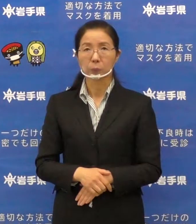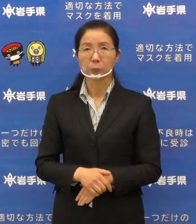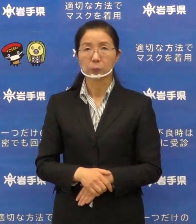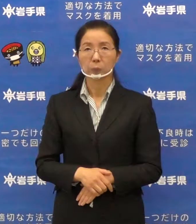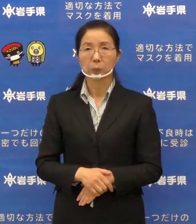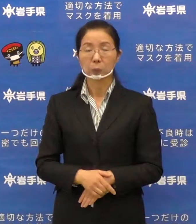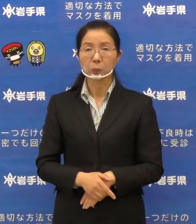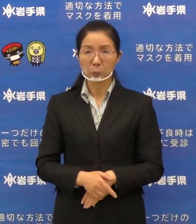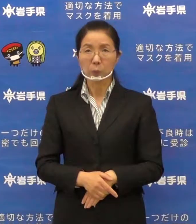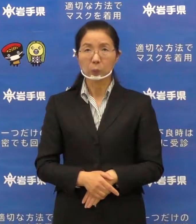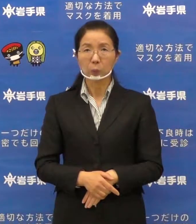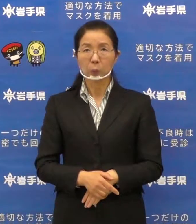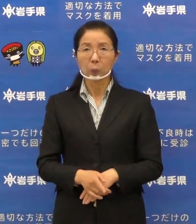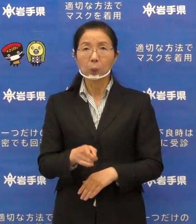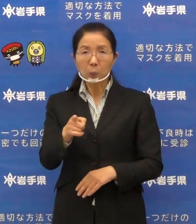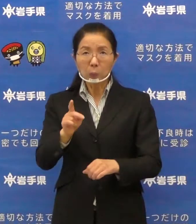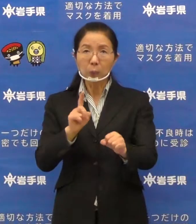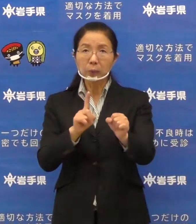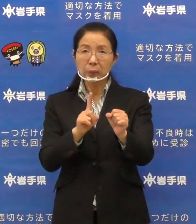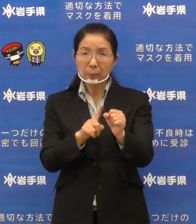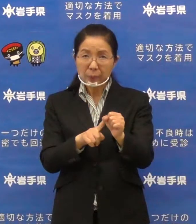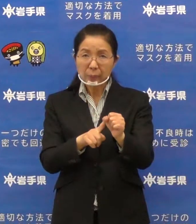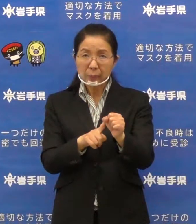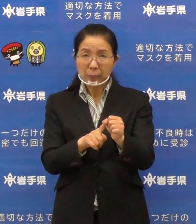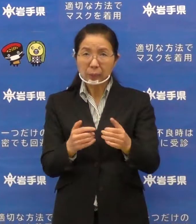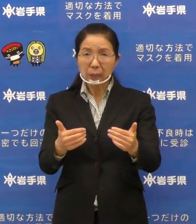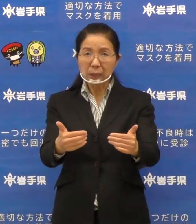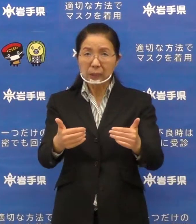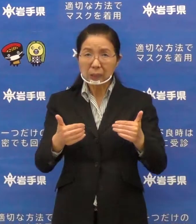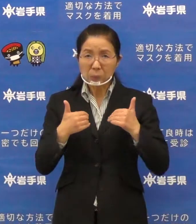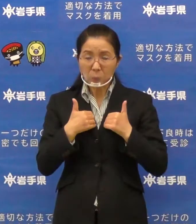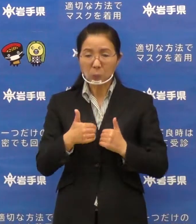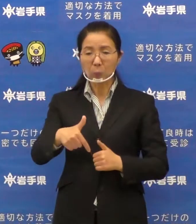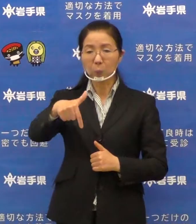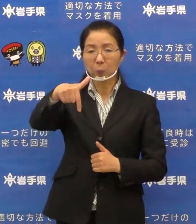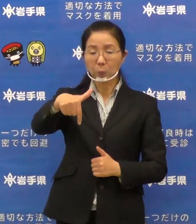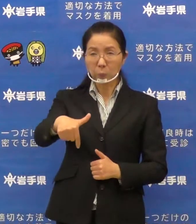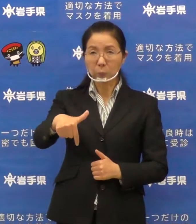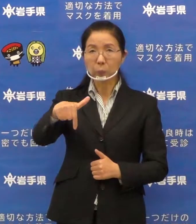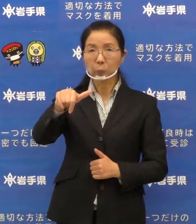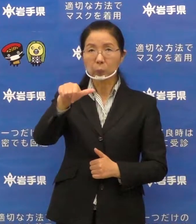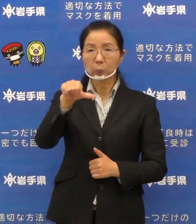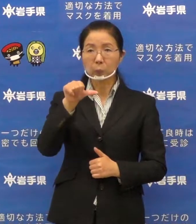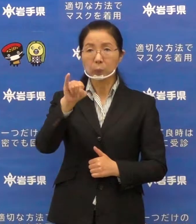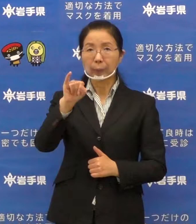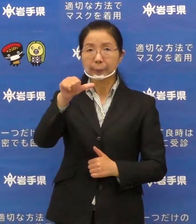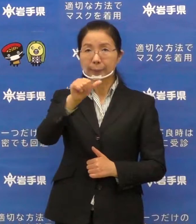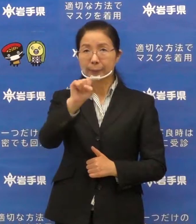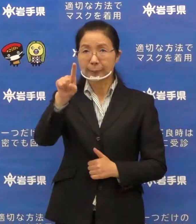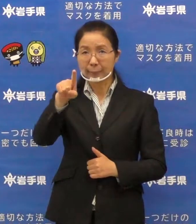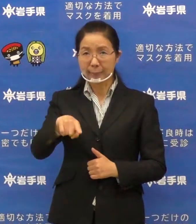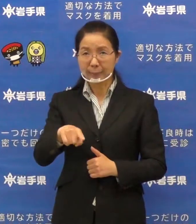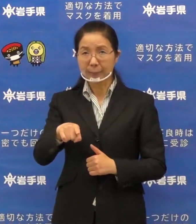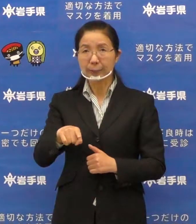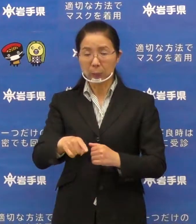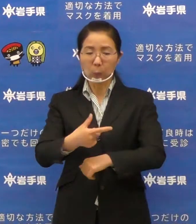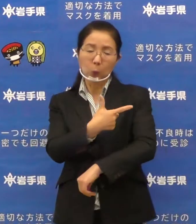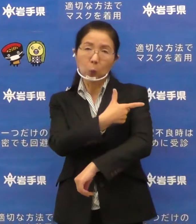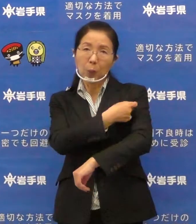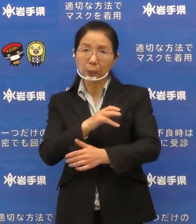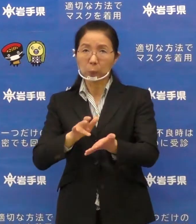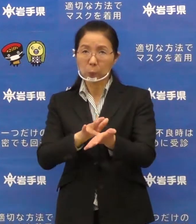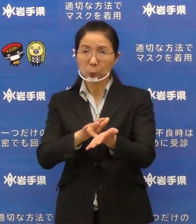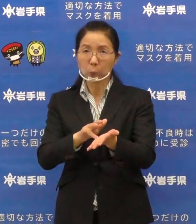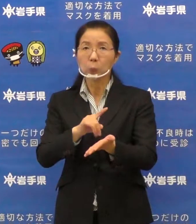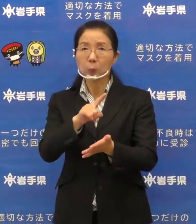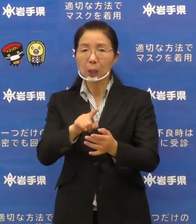それに必要な、ファイザー社製ワクチン、ファイザー社製ワクチンが、11月中に、